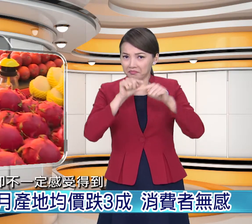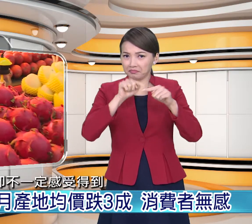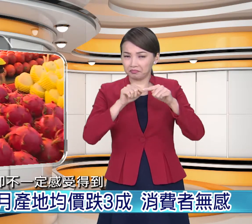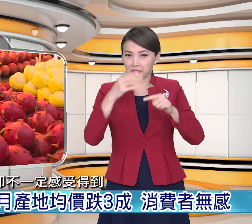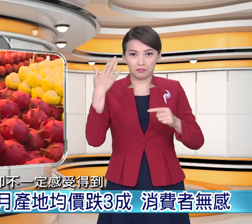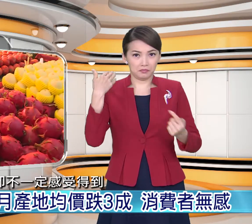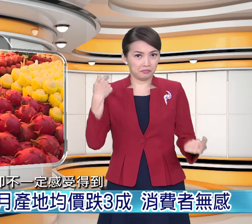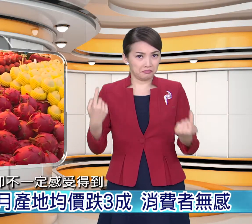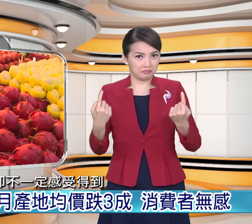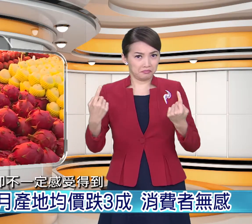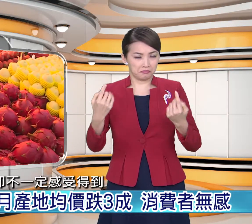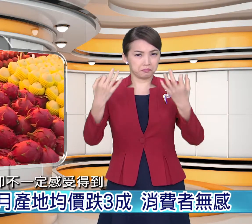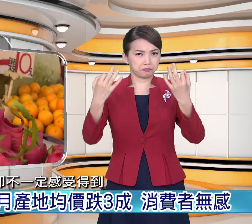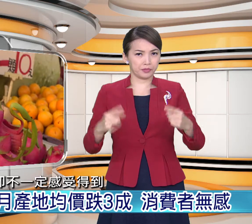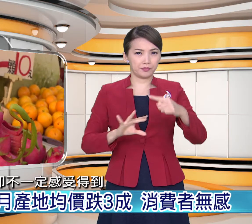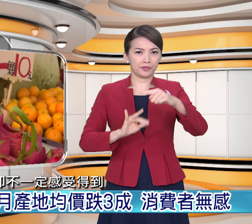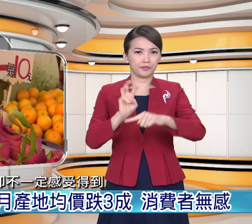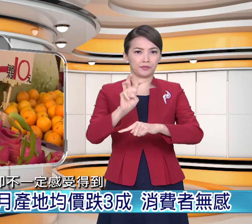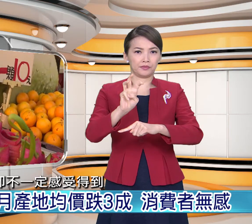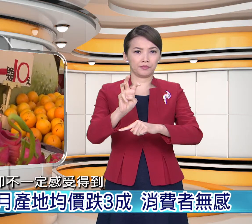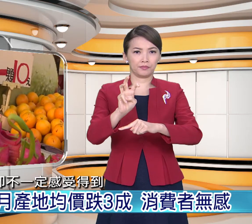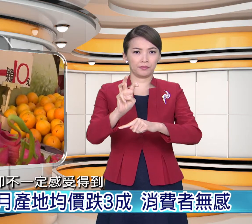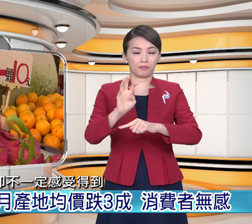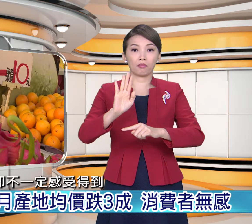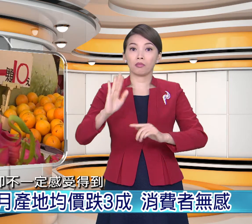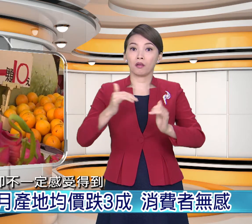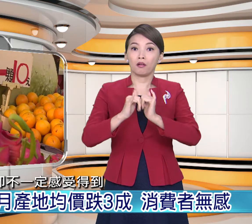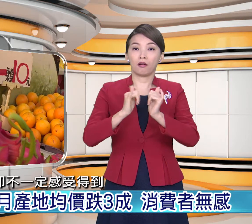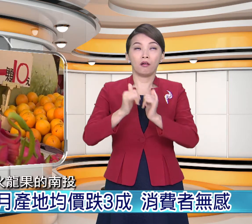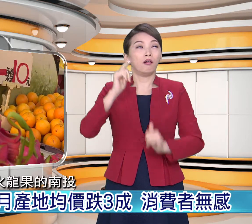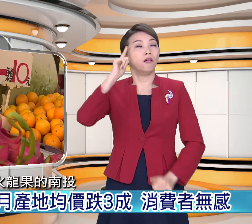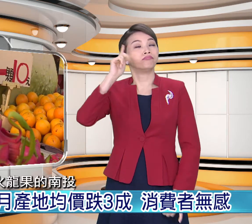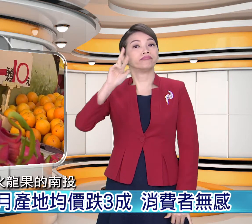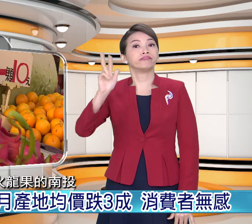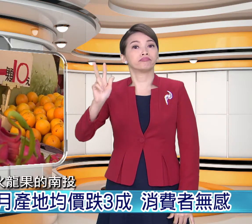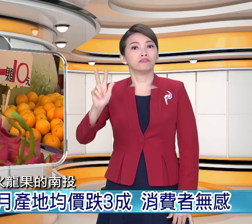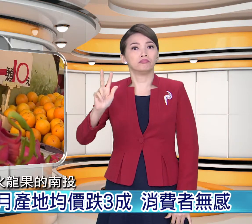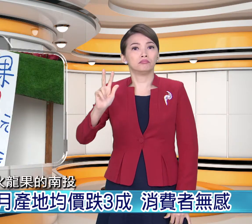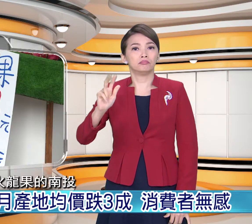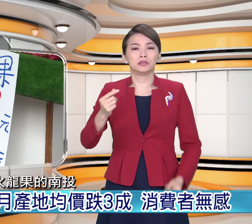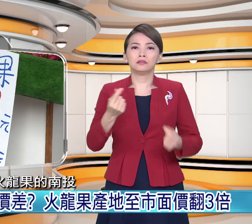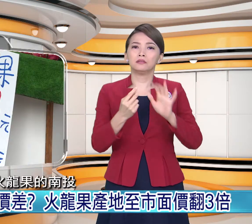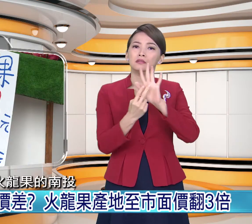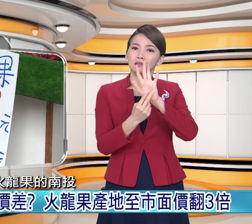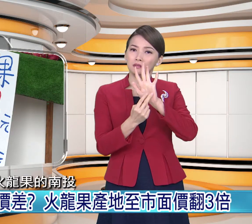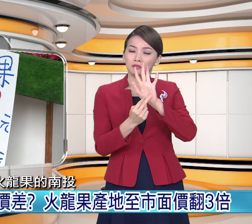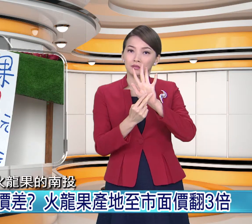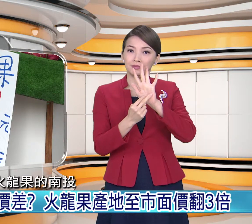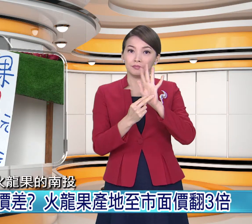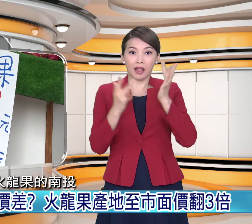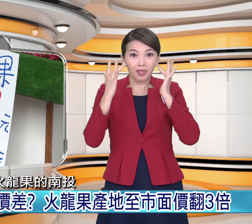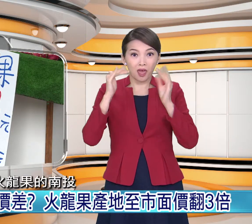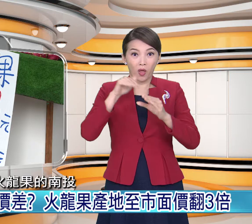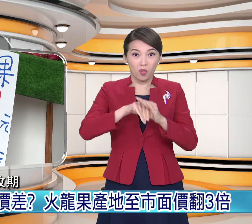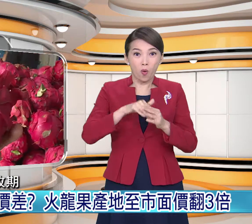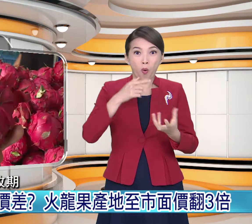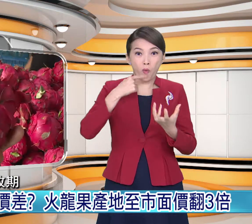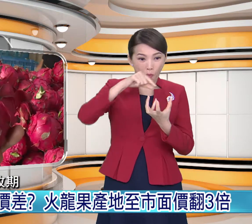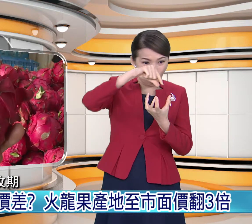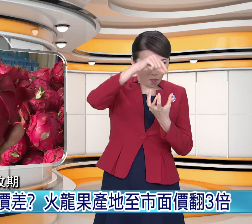消费者却不一定能够感受得到。像是盛产火龙果的南投，最近是采